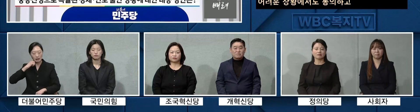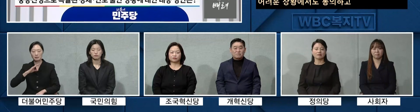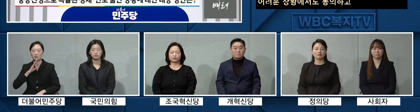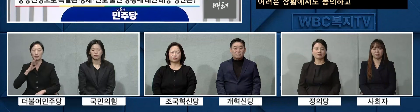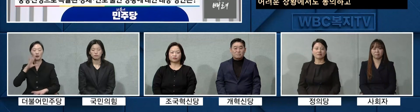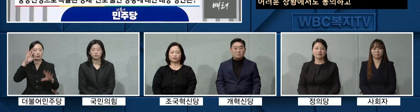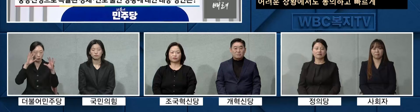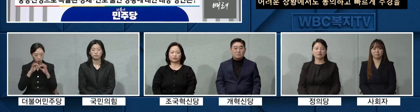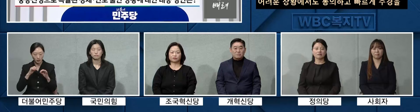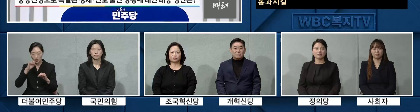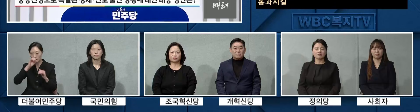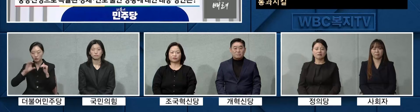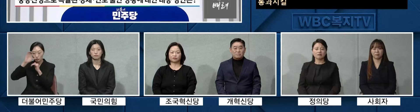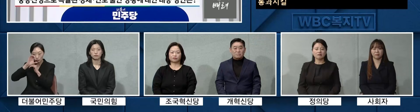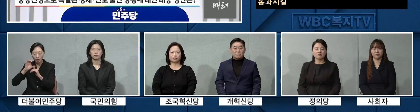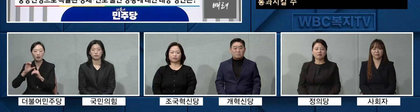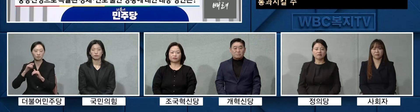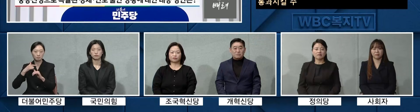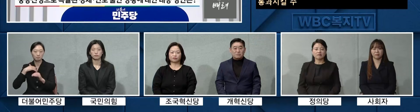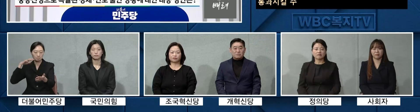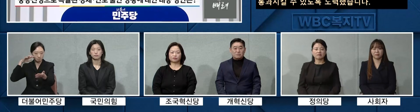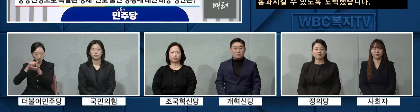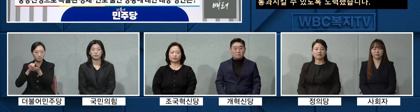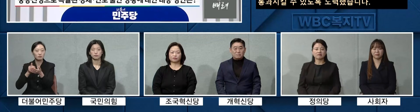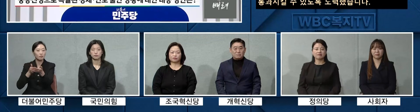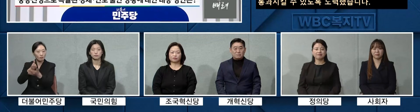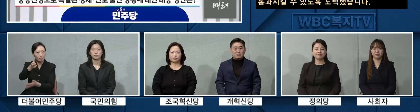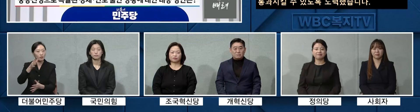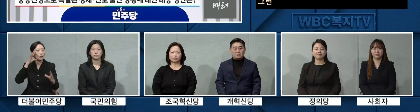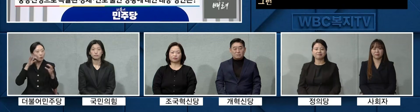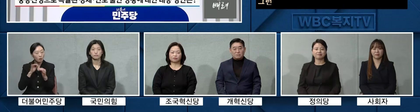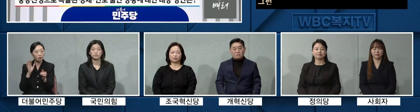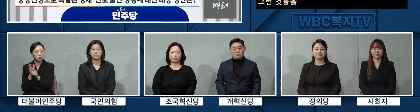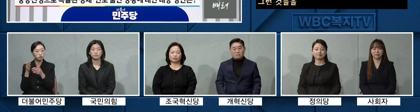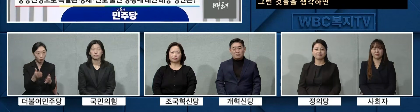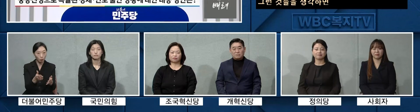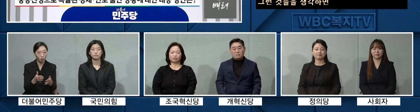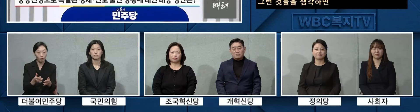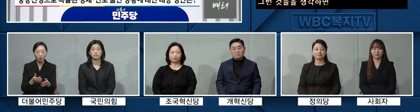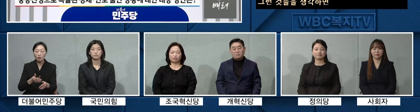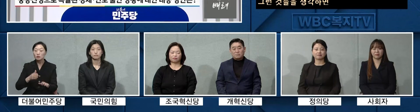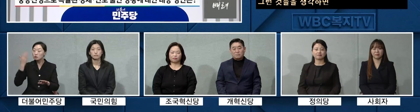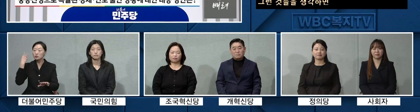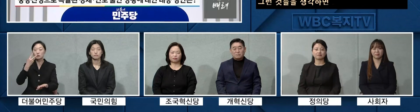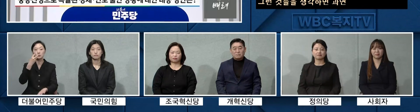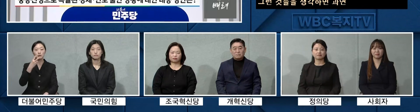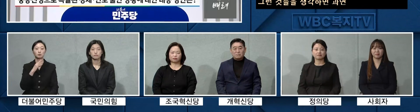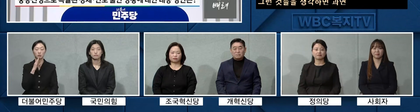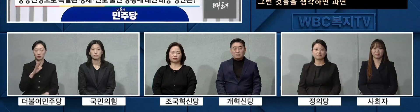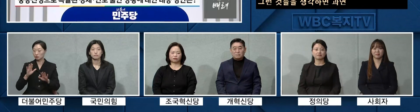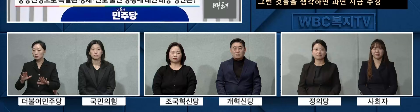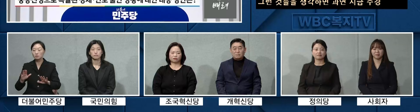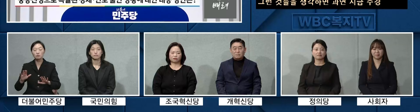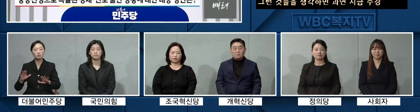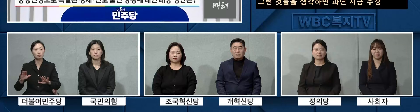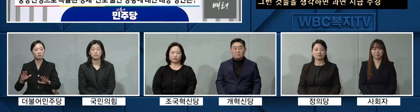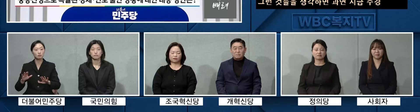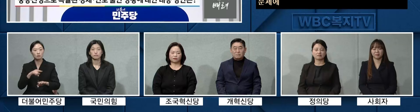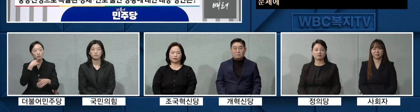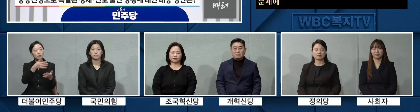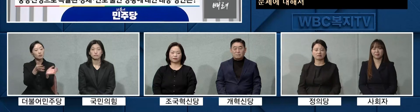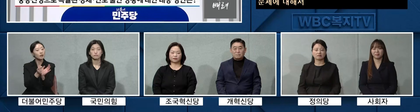있도록 노력했습니다. 그런 것들을 생각하면 과연 지금 추경 문제에 대해서 국민의힘이 갖고 있는